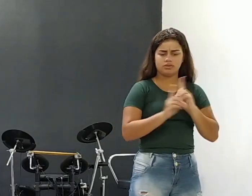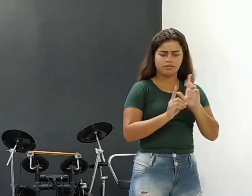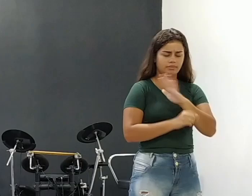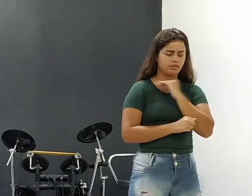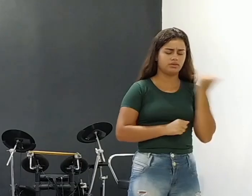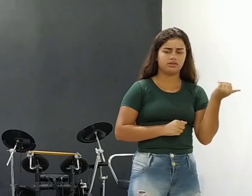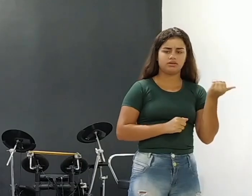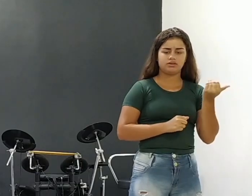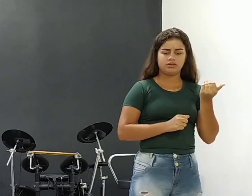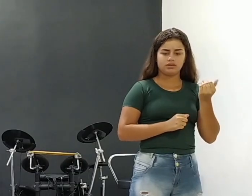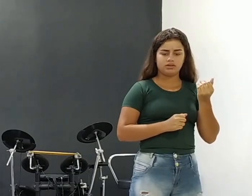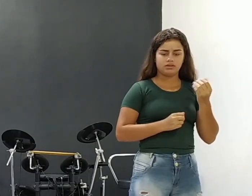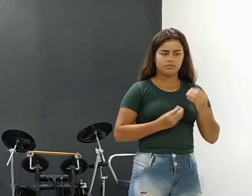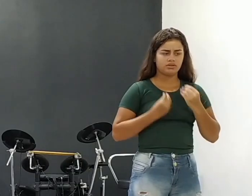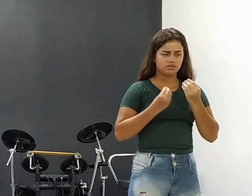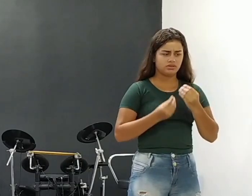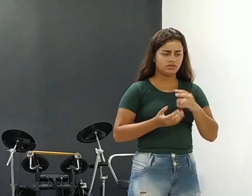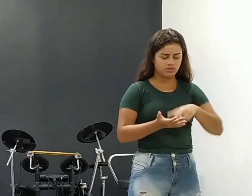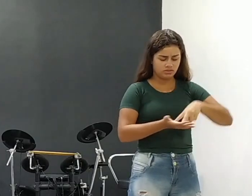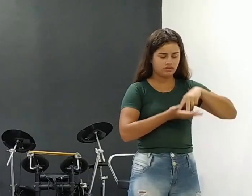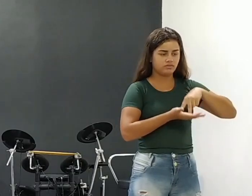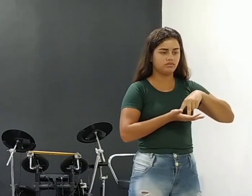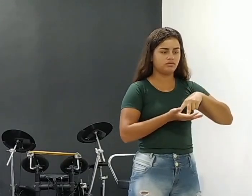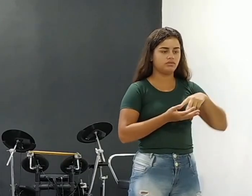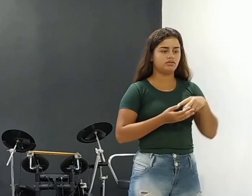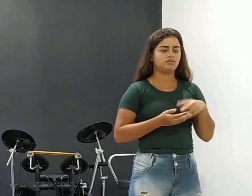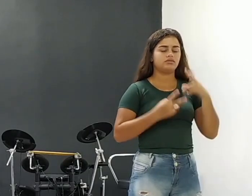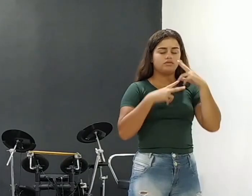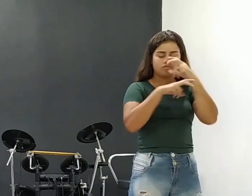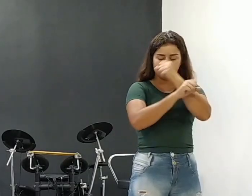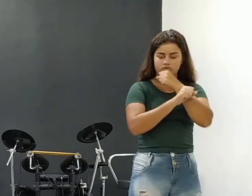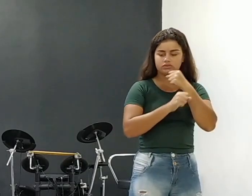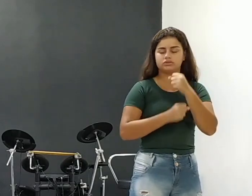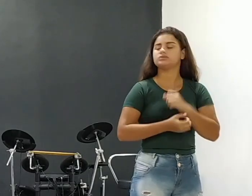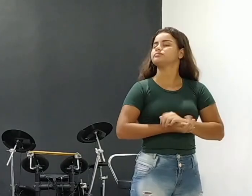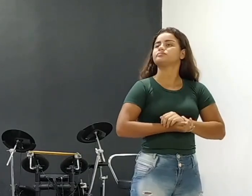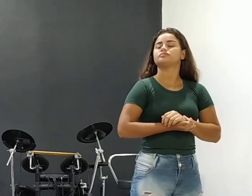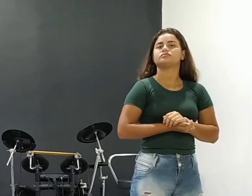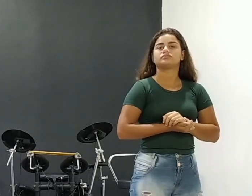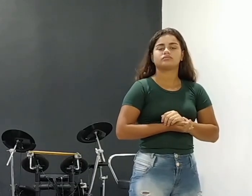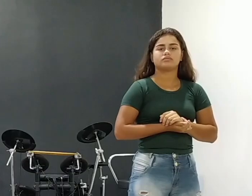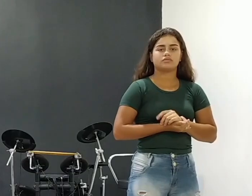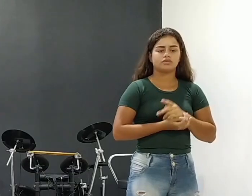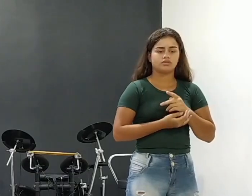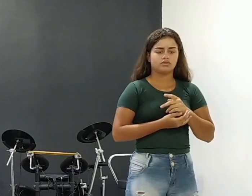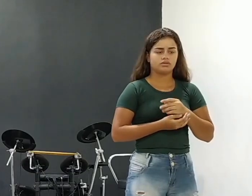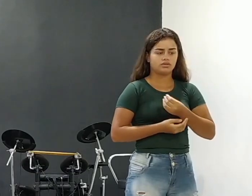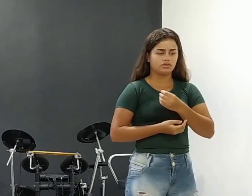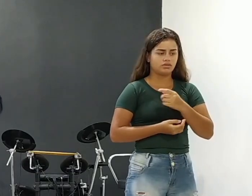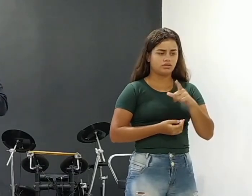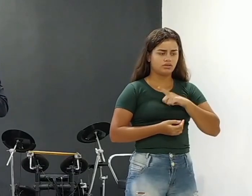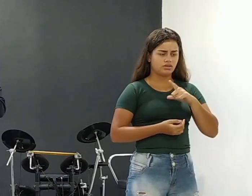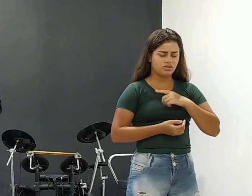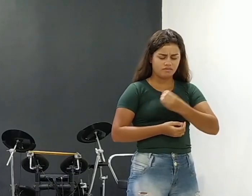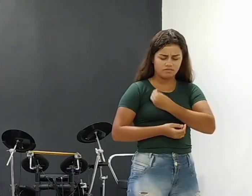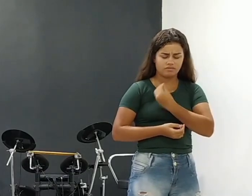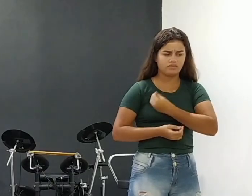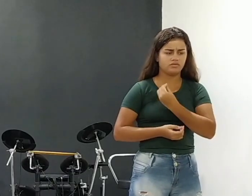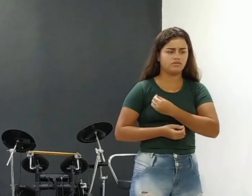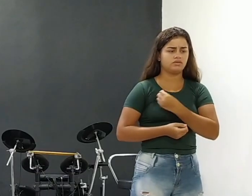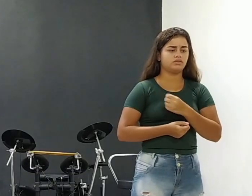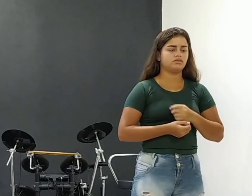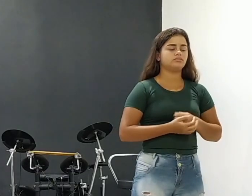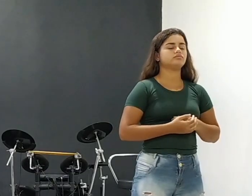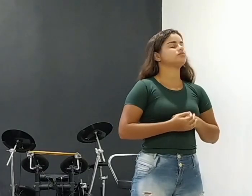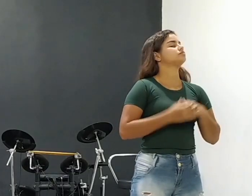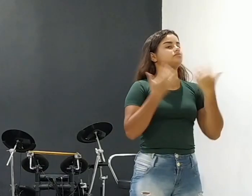matar, mas é para te dar vida, porque o fogo do Senhor não é para matar, é para que você tenha vida e a tenha em abundância. Glória a